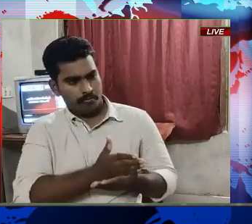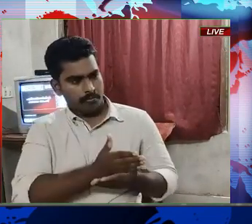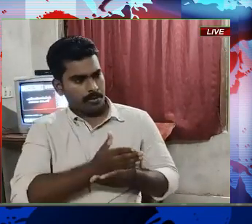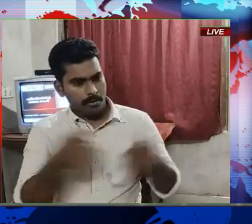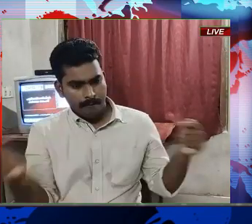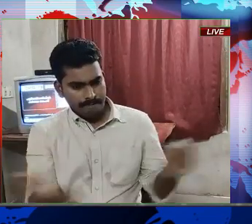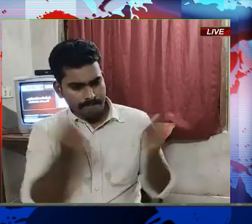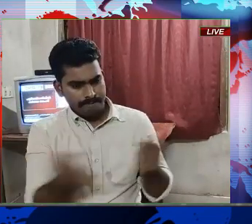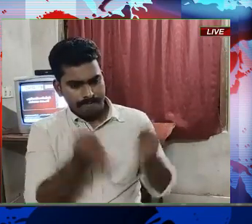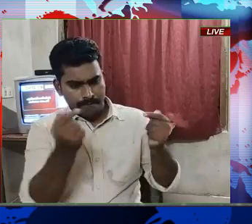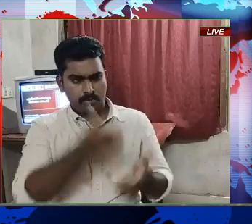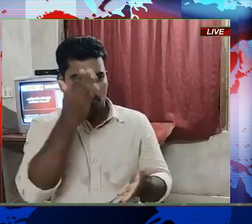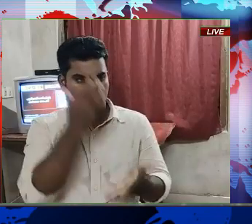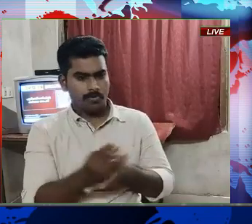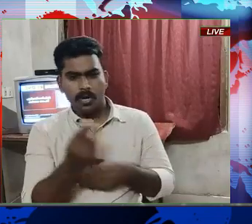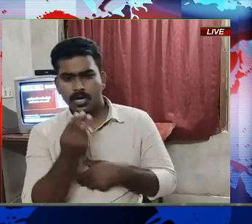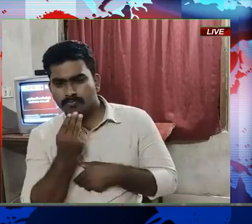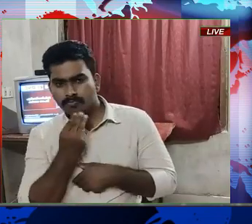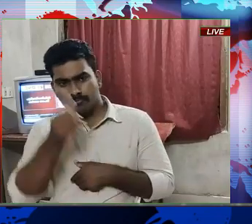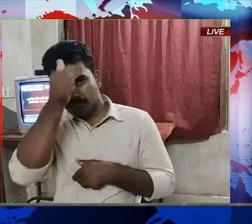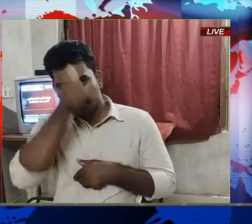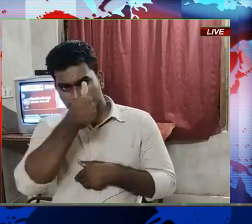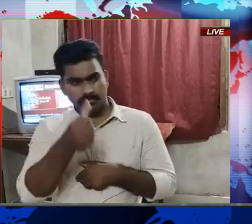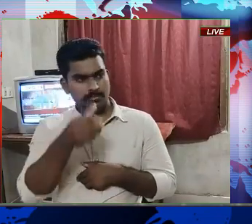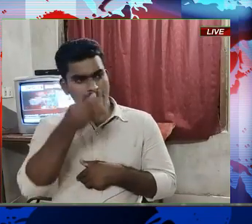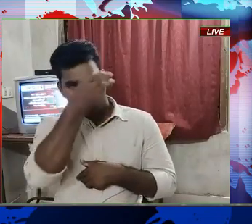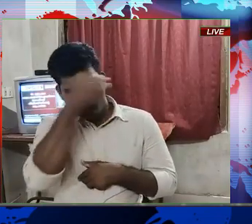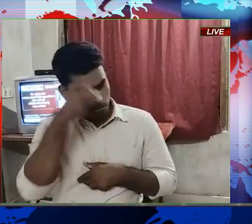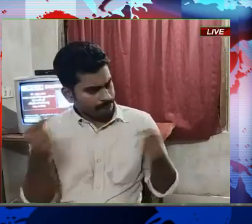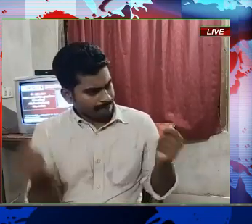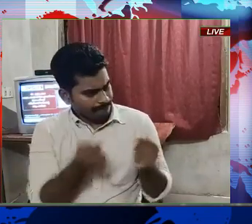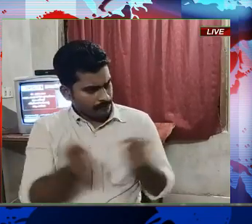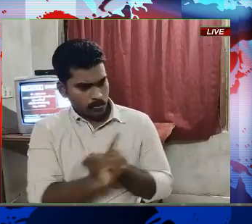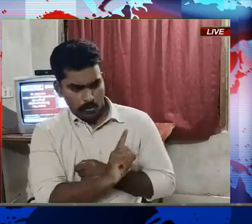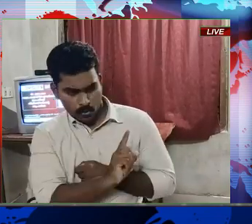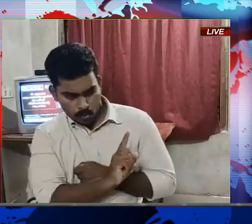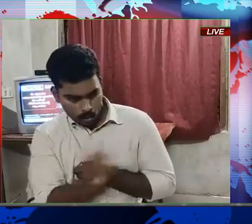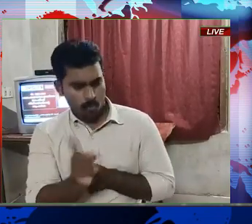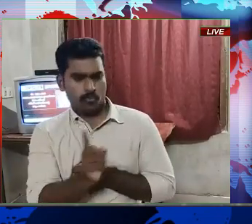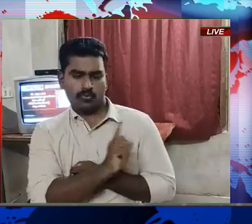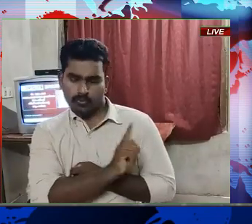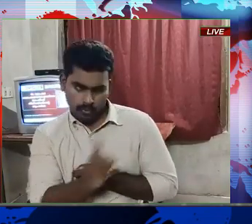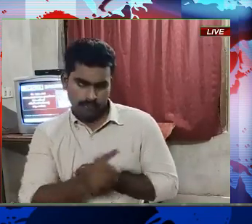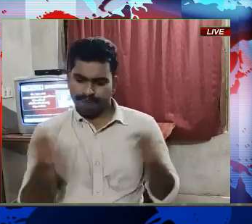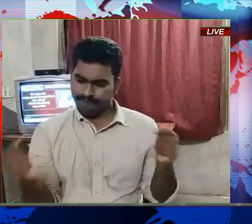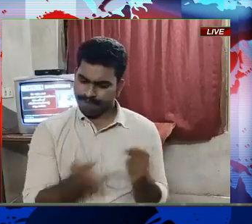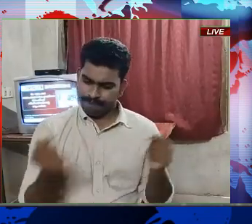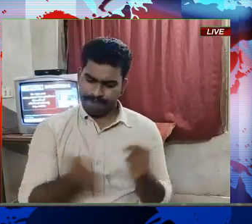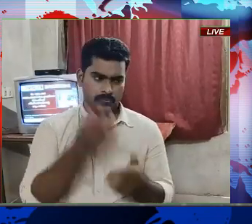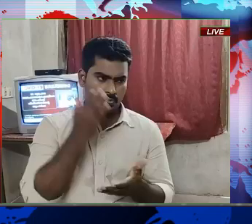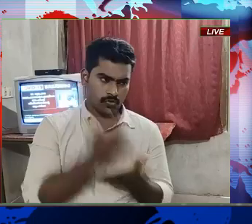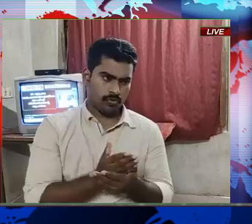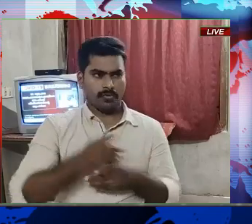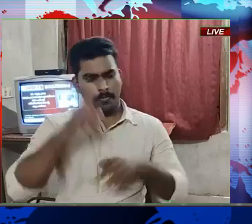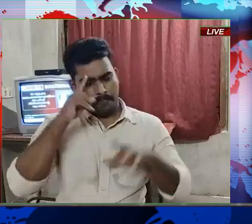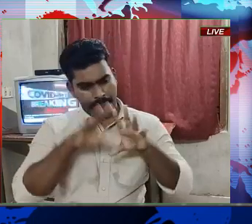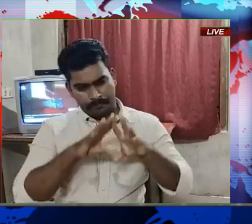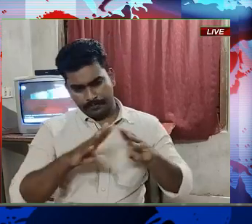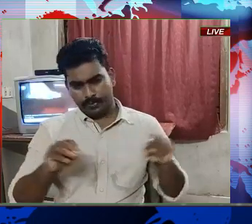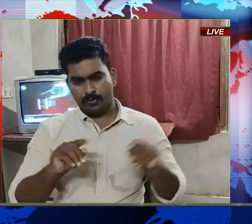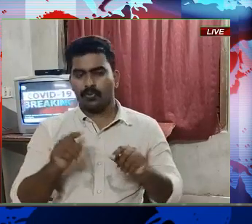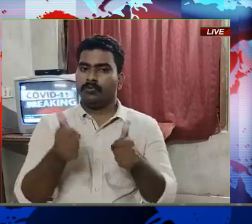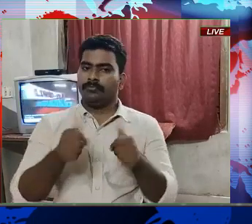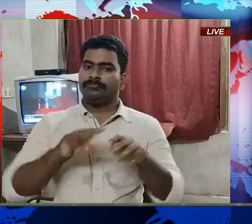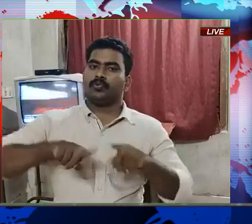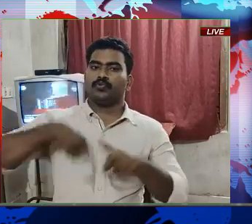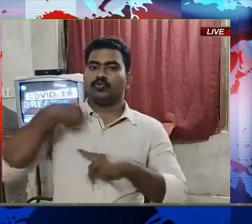പോലീസിന്റെ ഭാഗത്തുനിന്ന് ഏതെങ്കിലും നടപടി ഉണ്ടായതായിട്ടാണ്? അതിൻ്റെ ആവശ്യമായ നടപടികൾ ഉണ്ടായിട്ടുണ്ടാകും. ഇപ്പോഴെൻ്റെ കയ്യിൽ വിവരമില്ല എന്താണ് അത് സംബന്ധിച്ച് നടന്നതെന്നുള്ളത്.